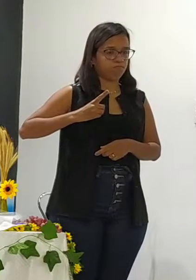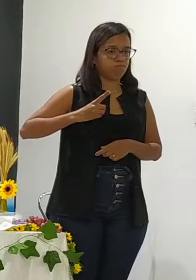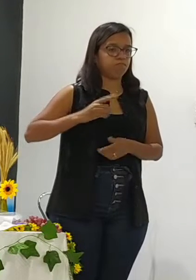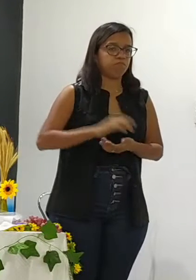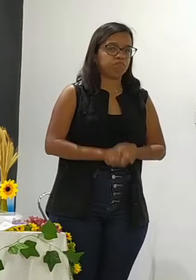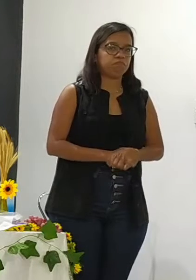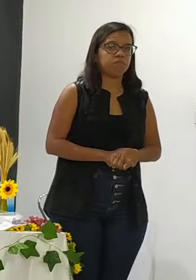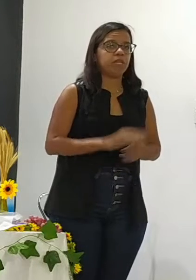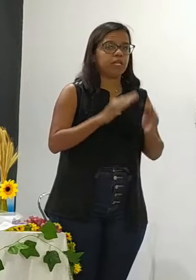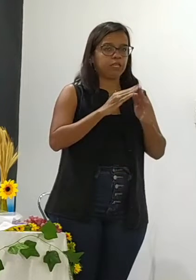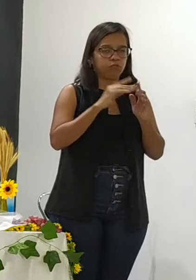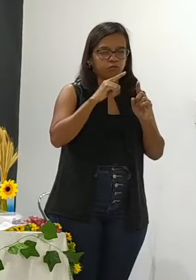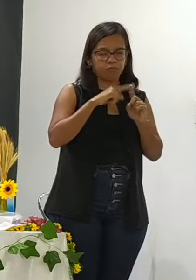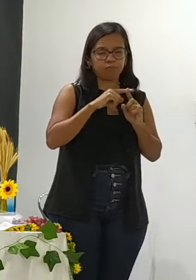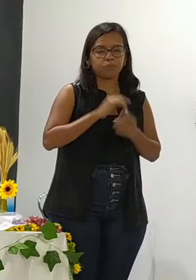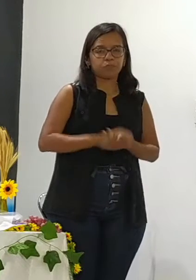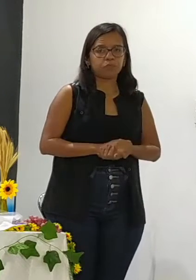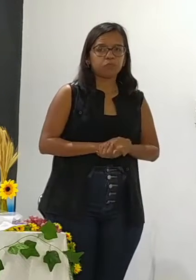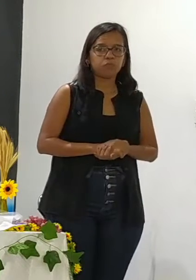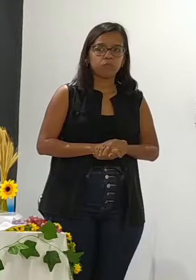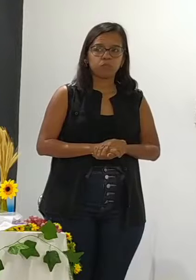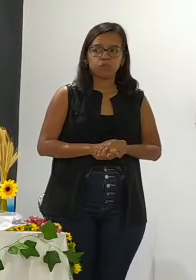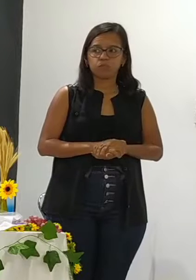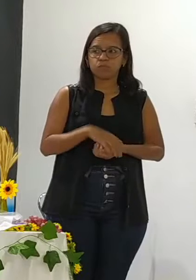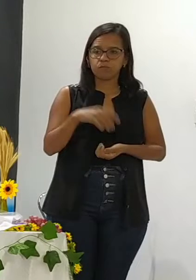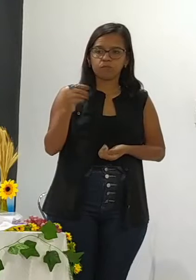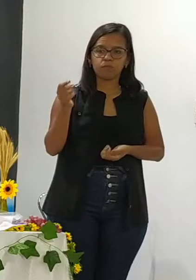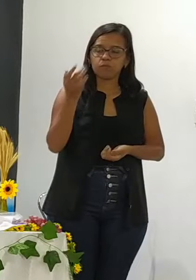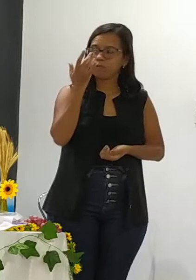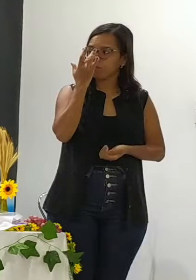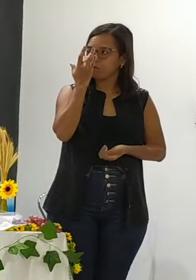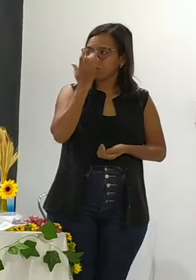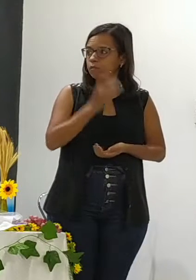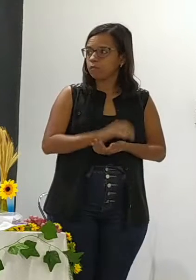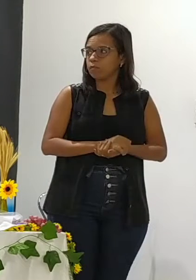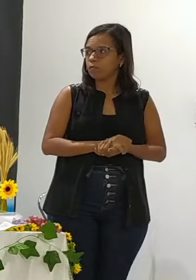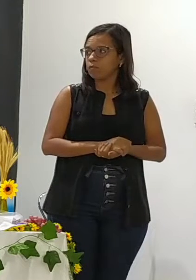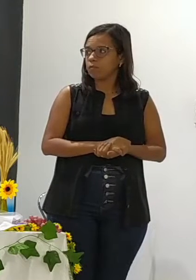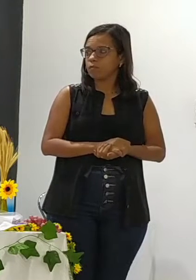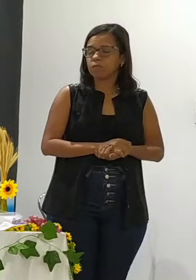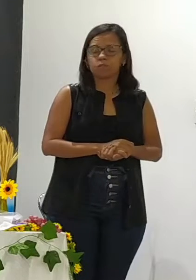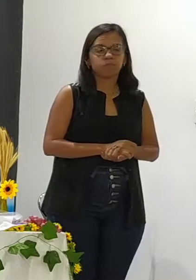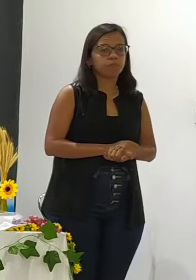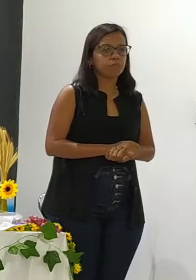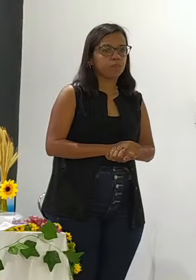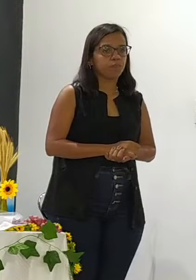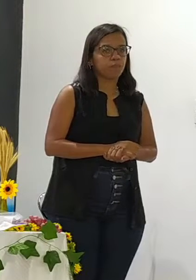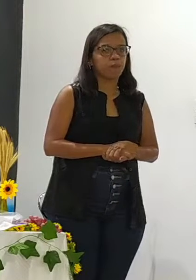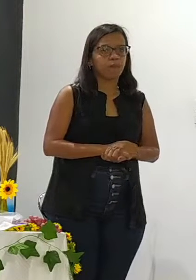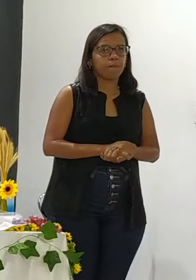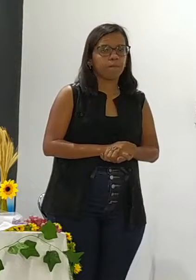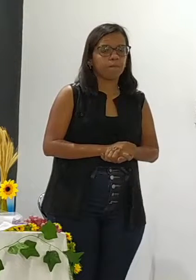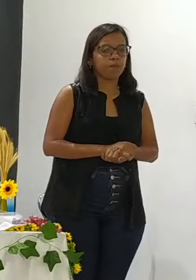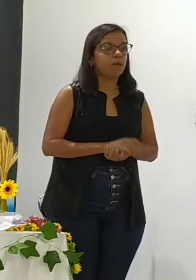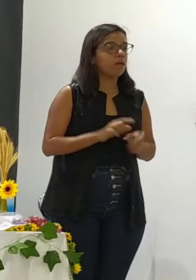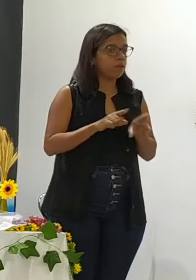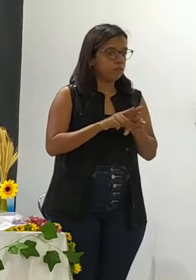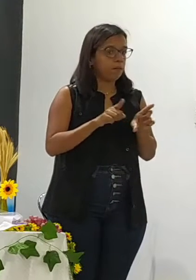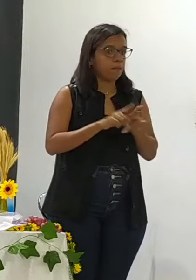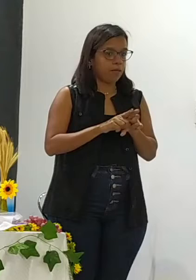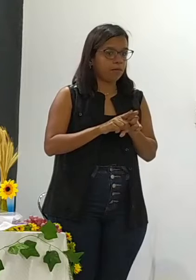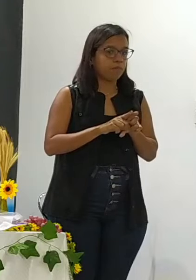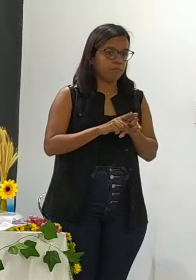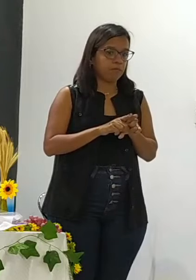ministério diaconal. Foi assim, irmãos, E a mesma coisa foi quando eu fui